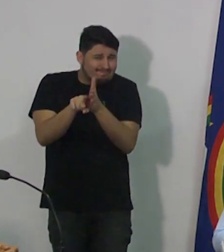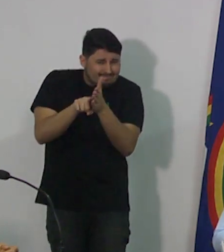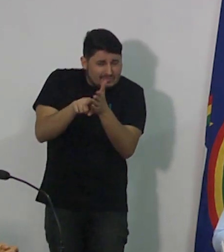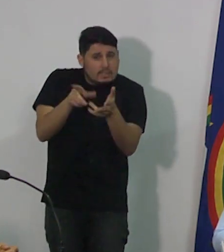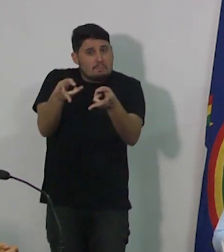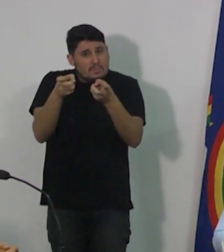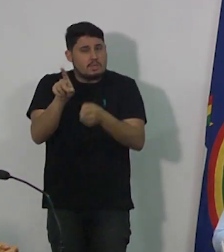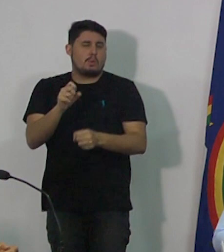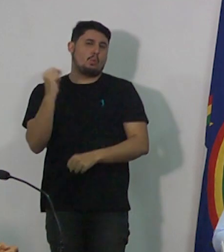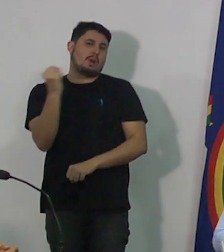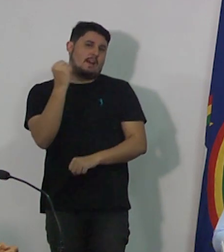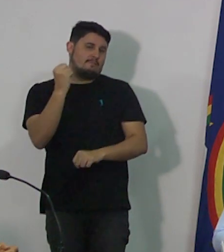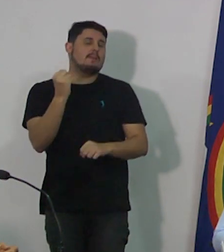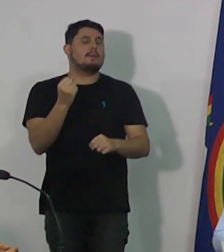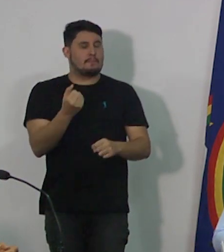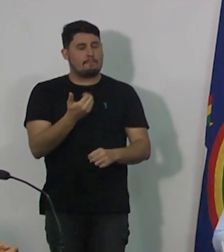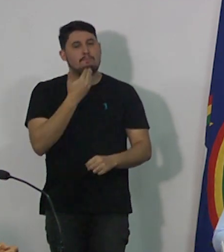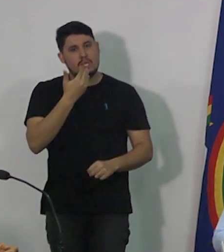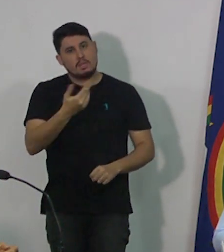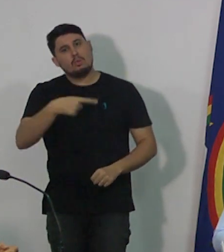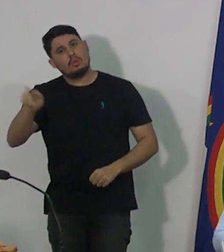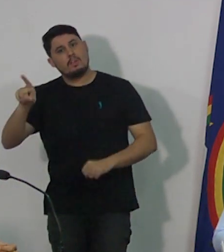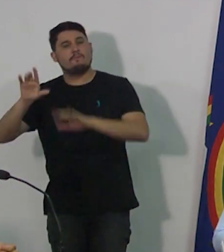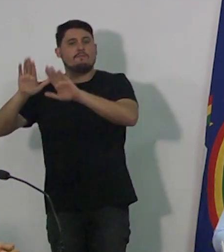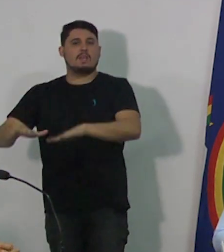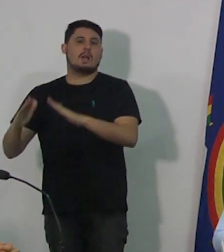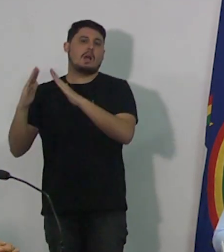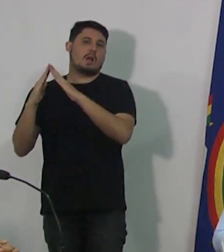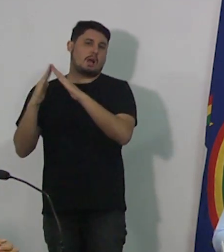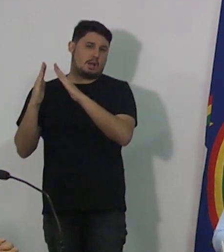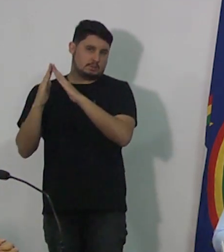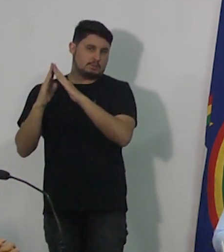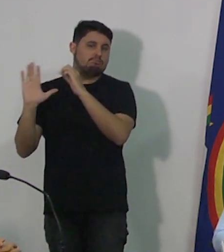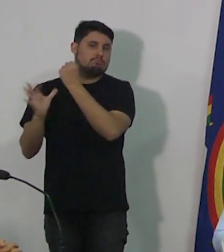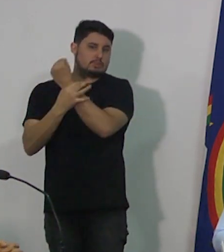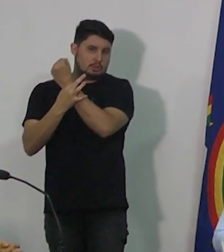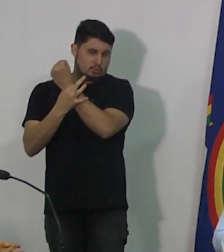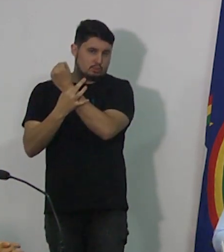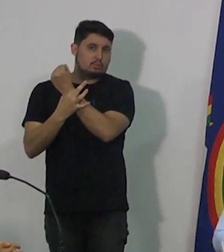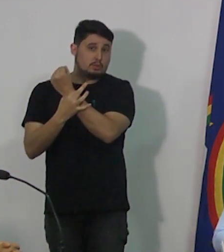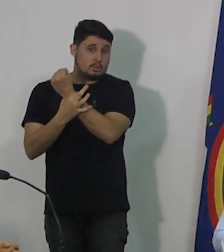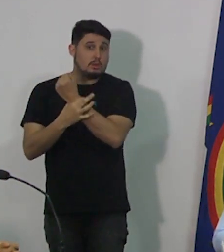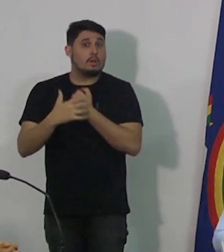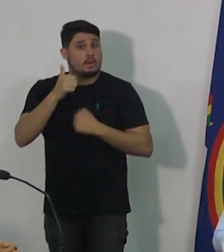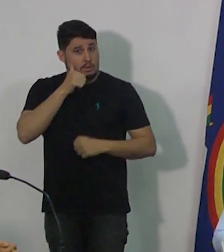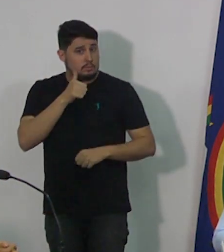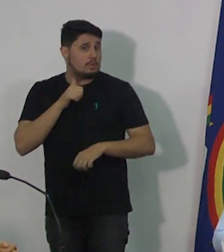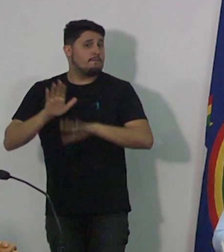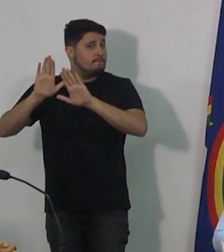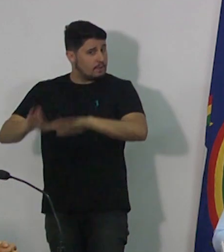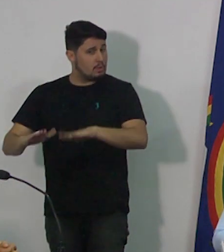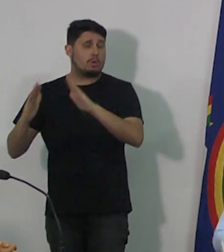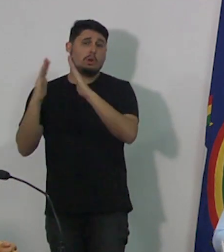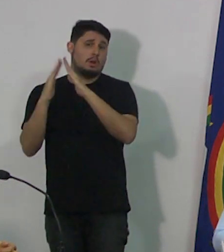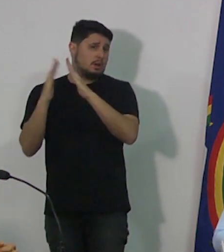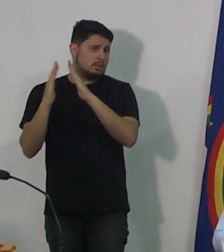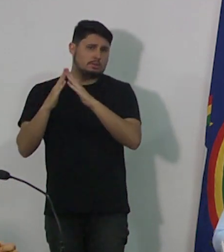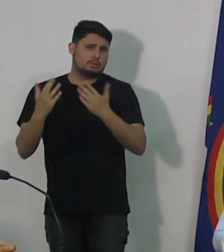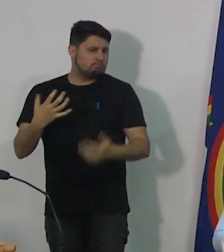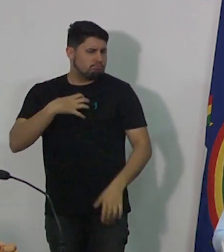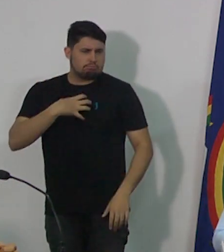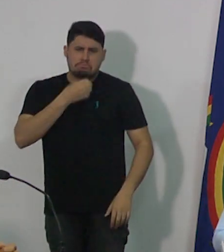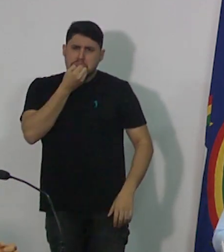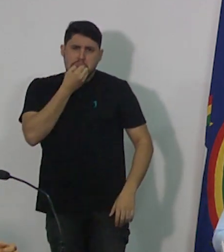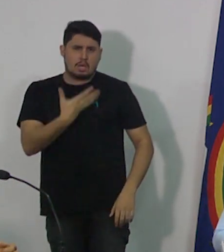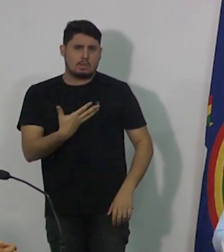em isolamento domiciliar. Essa pessoa cumpriu o isolamento domiciliar dela e está super bem. Clinicamente, é uma paciente,